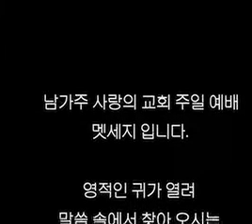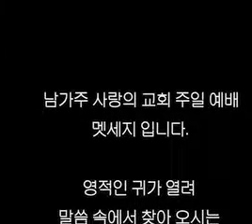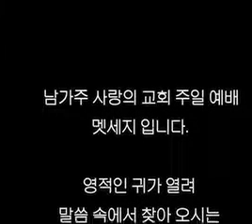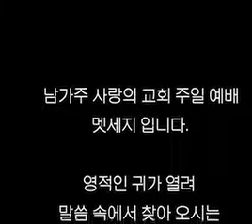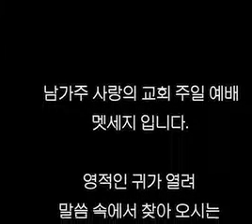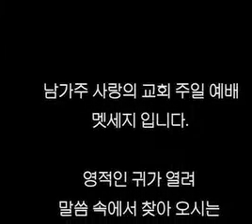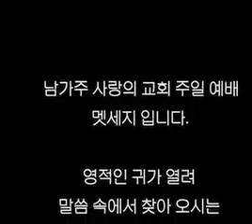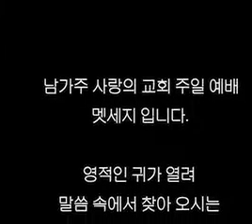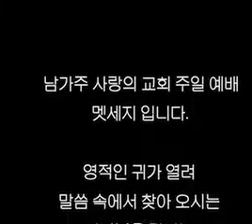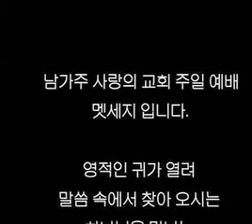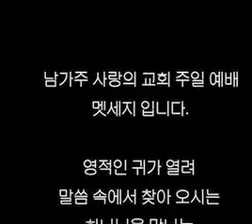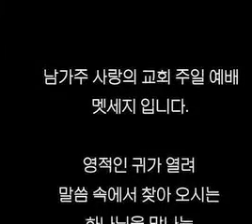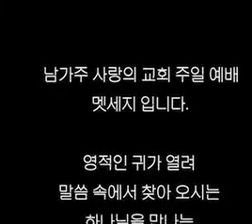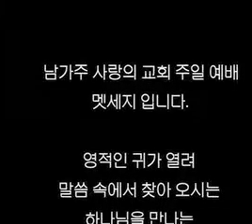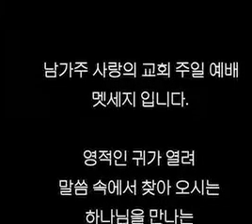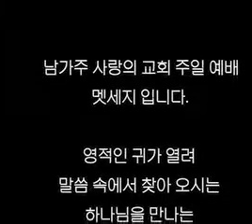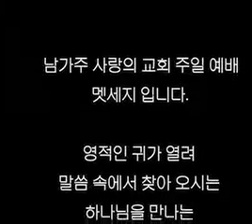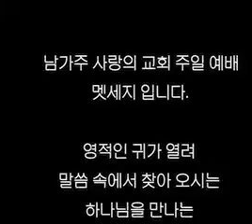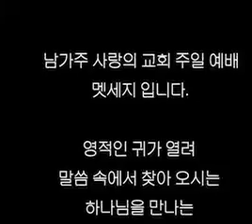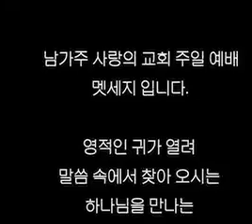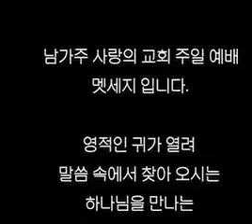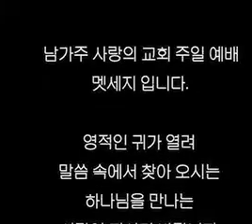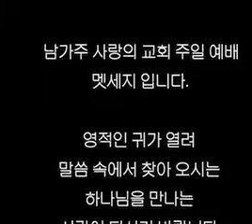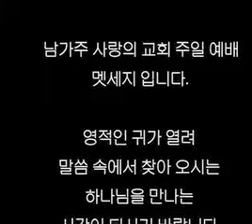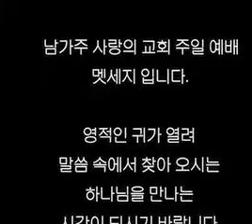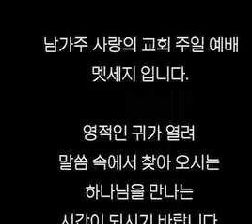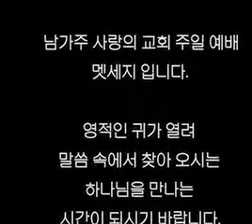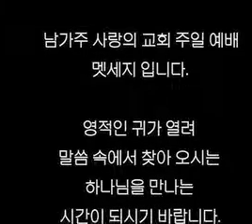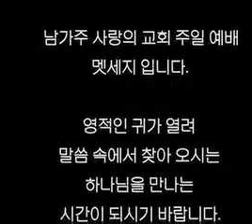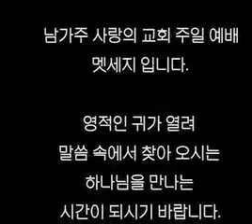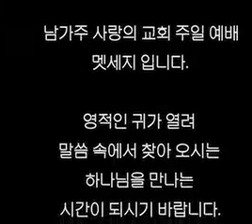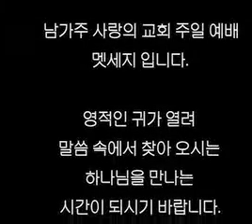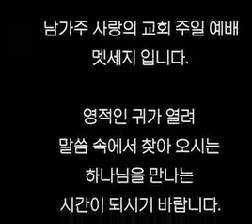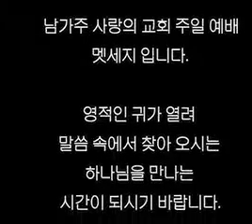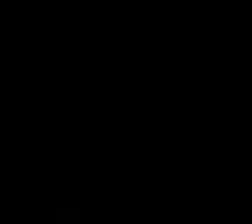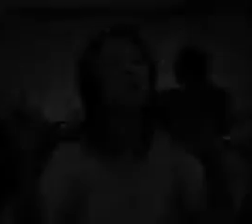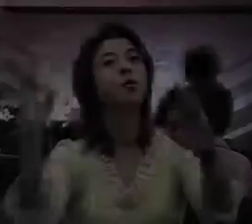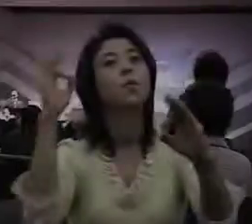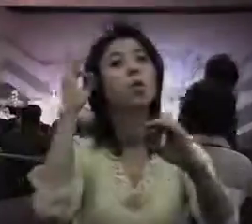속에서 찾아오시는 하나님을 만나는 시간이 되시기 바랍니다.